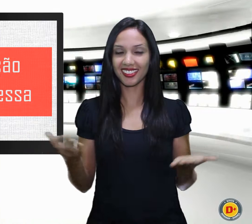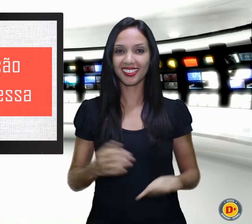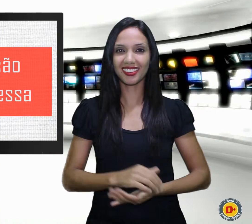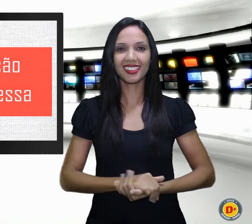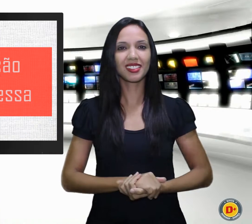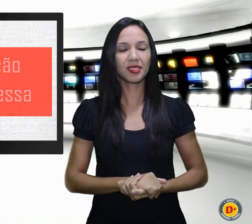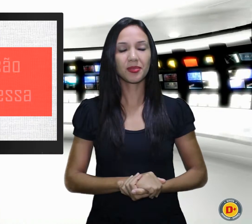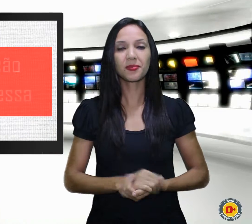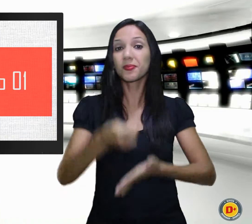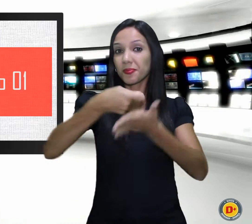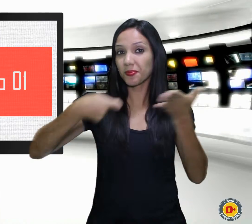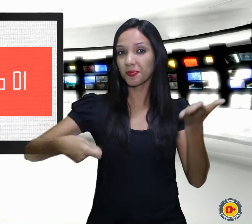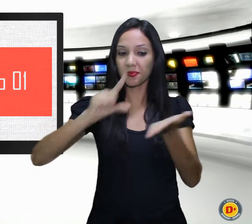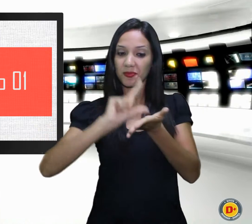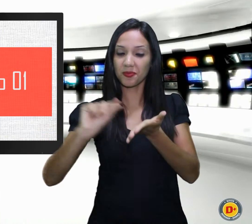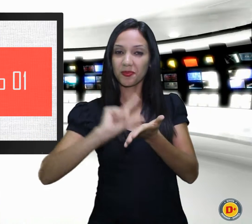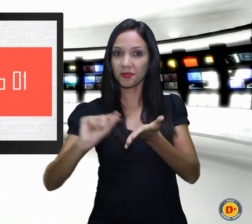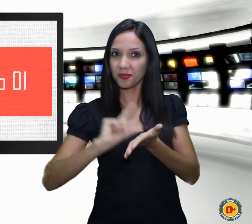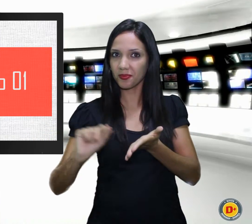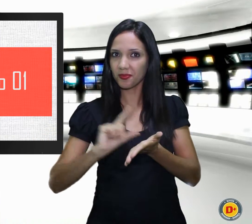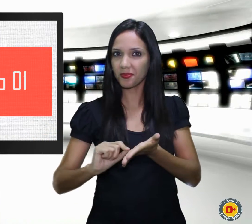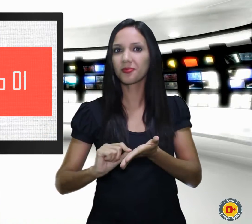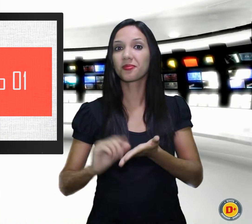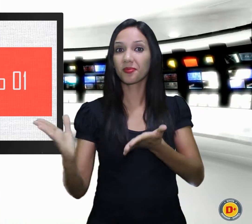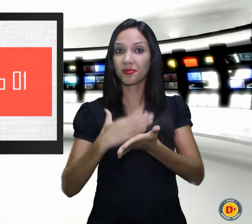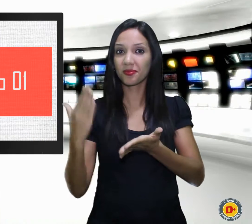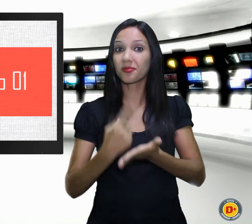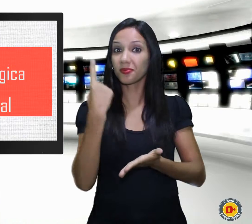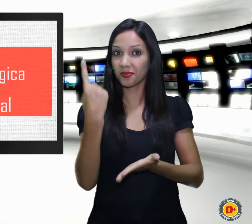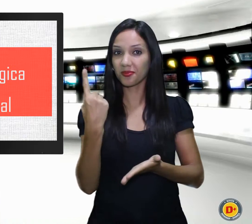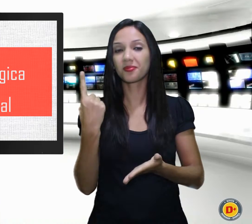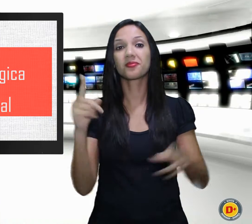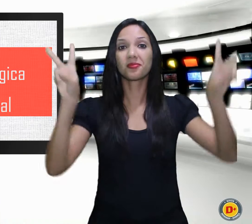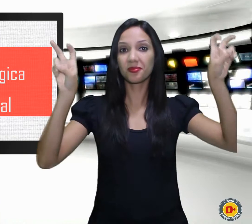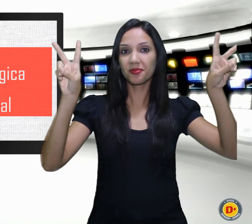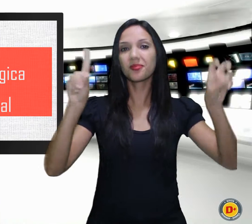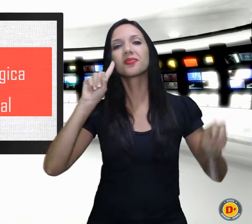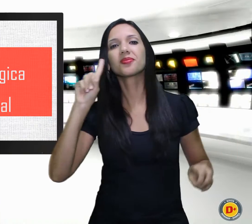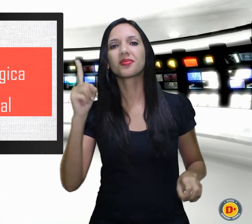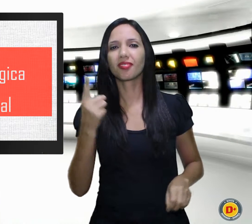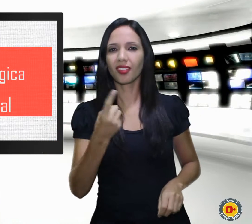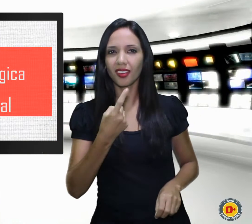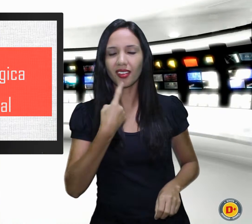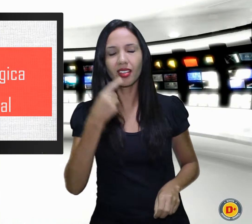O artigo publicado na edição 1 teve como título Surdez, visão médico-patológica,